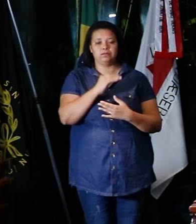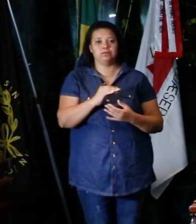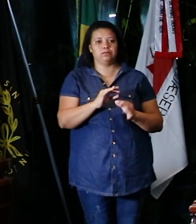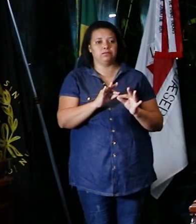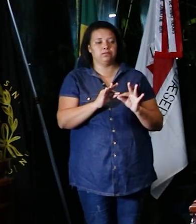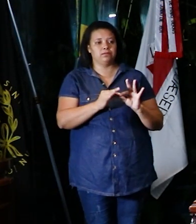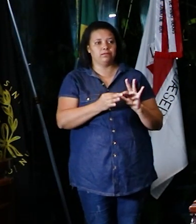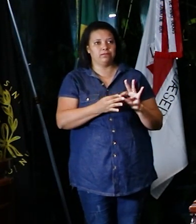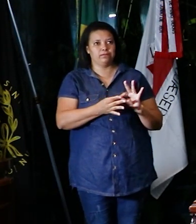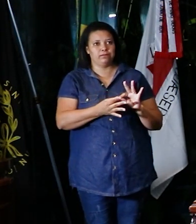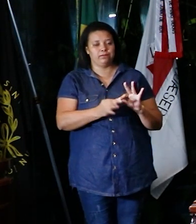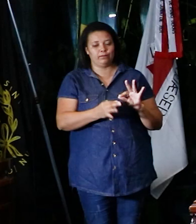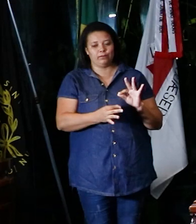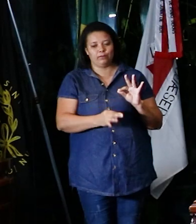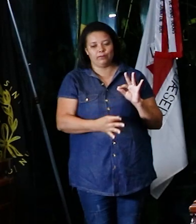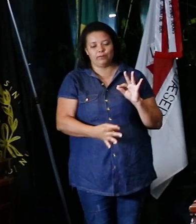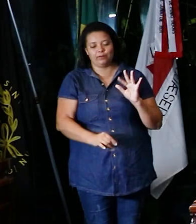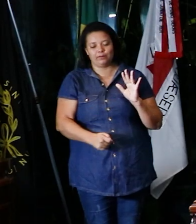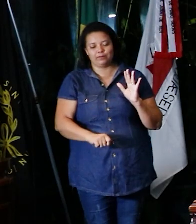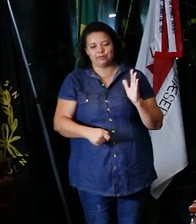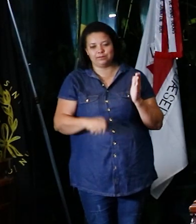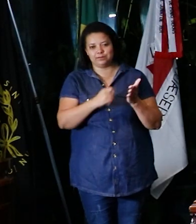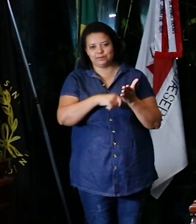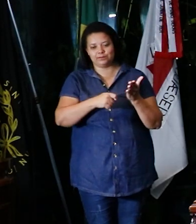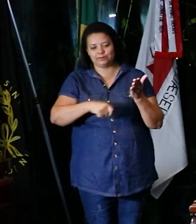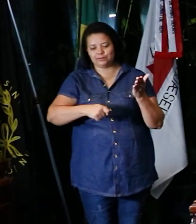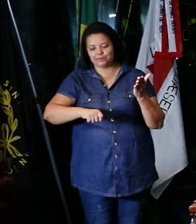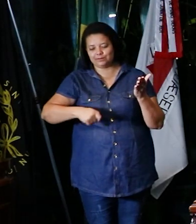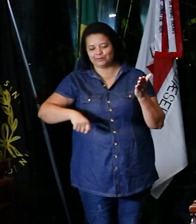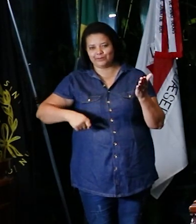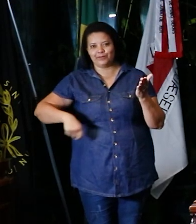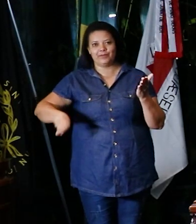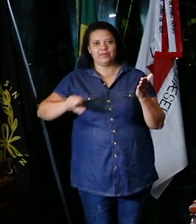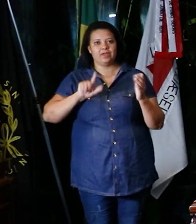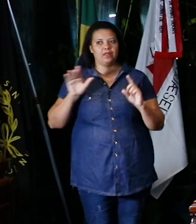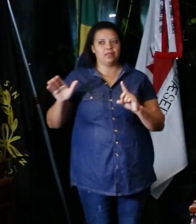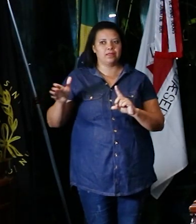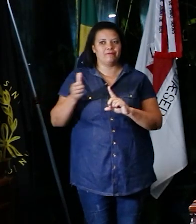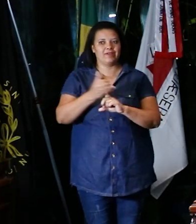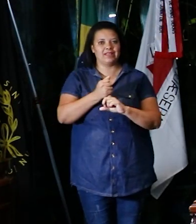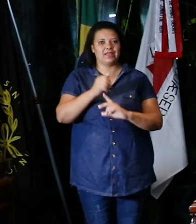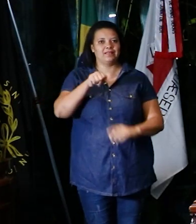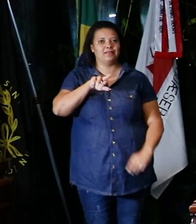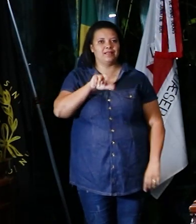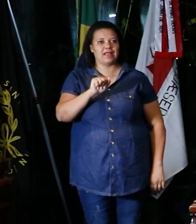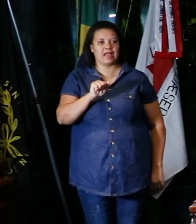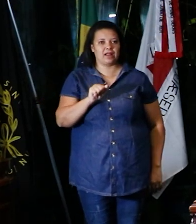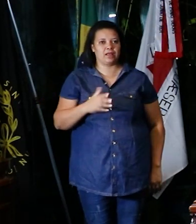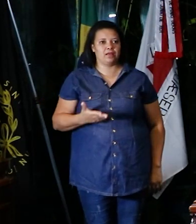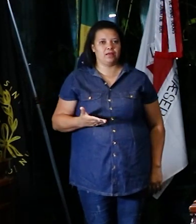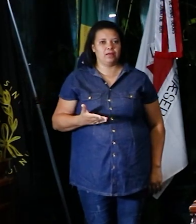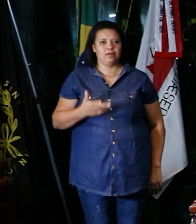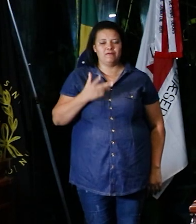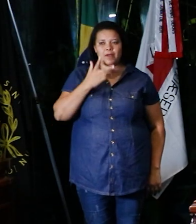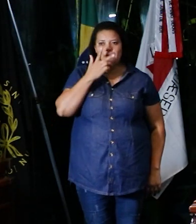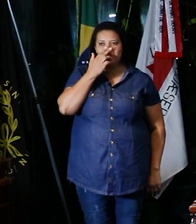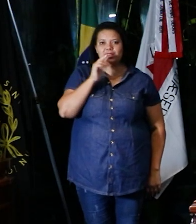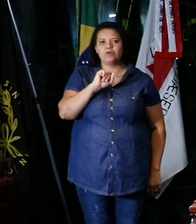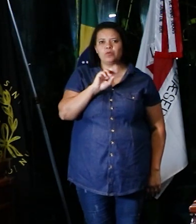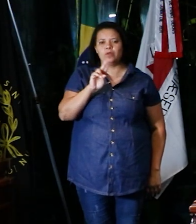longo poema defendendo a Nara e falando, ele chega a chamar a Nara de Narita,